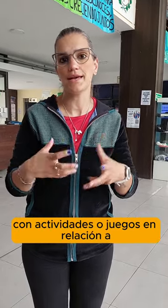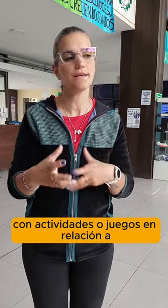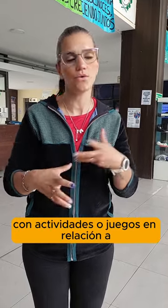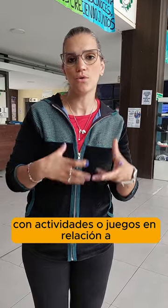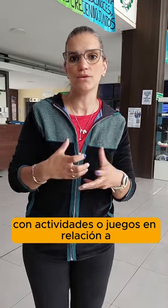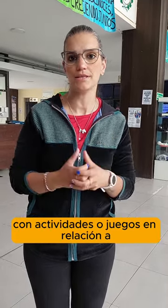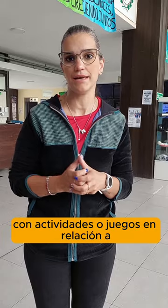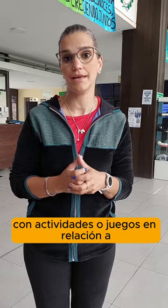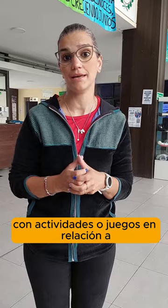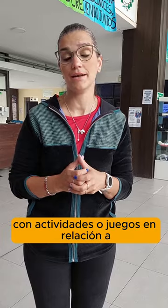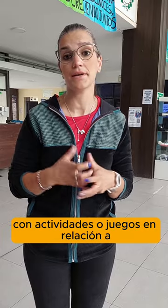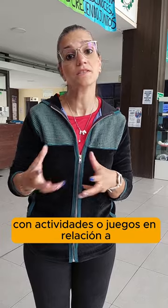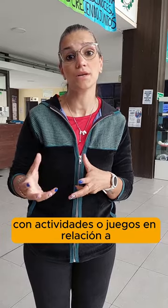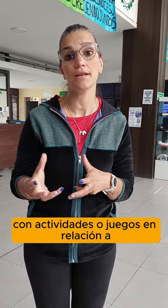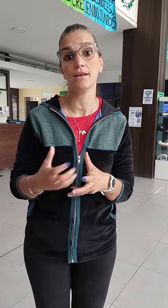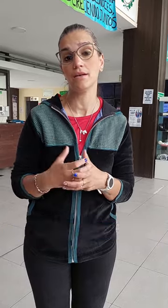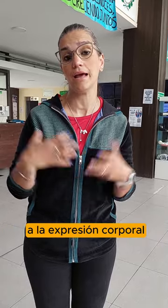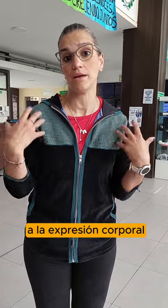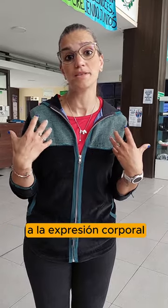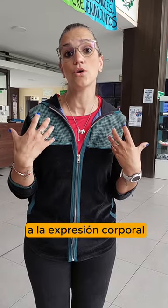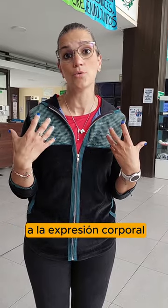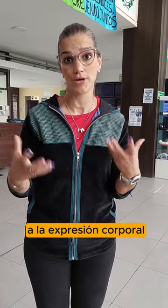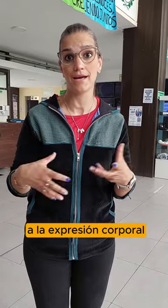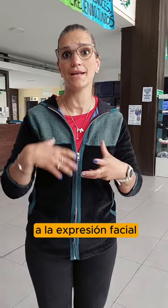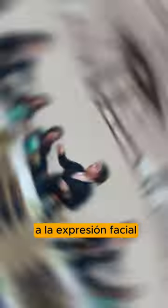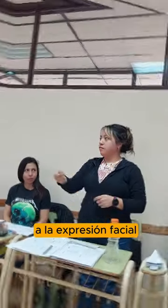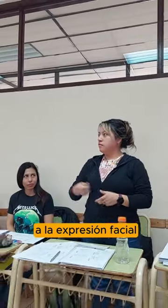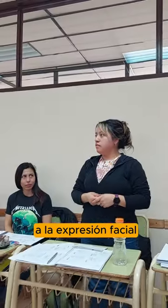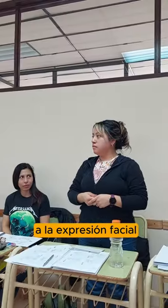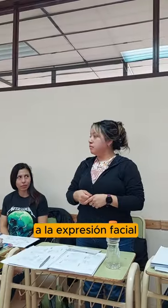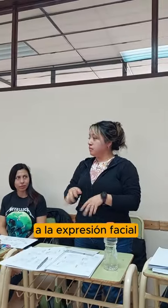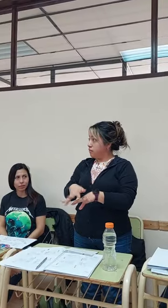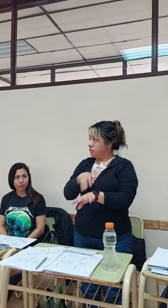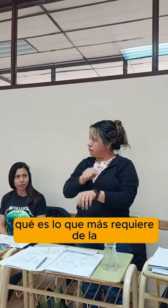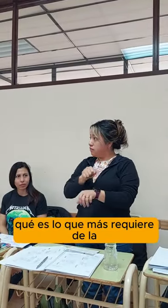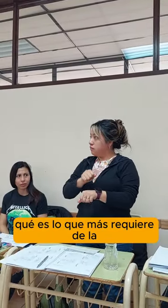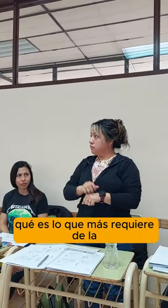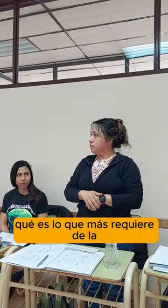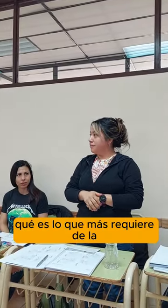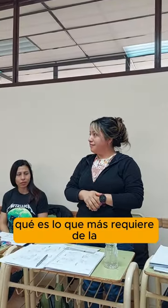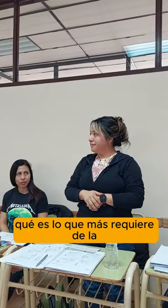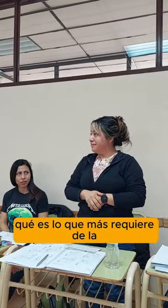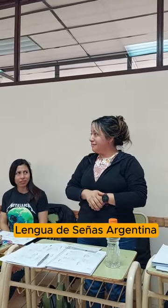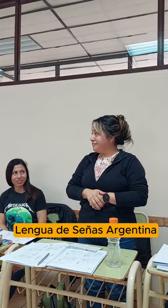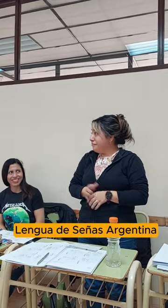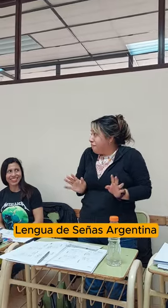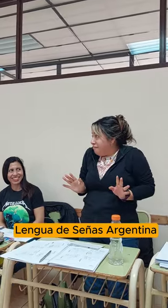actividades o juegos en relación a la expresión corporal, a la expresión facial, que es lo que más requiere la lengua de señas argentina.